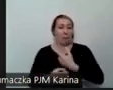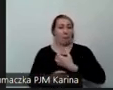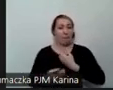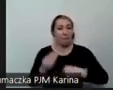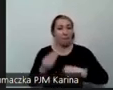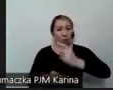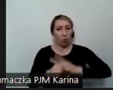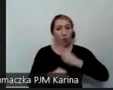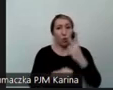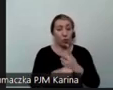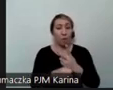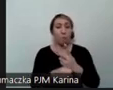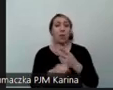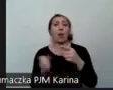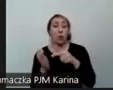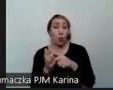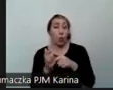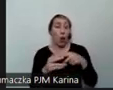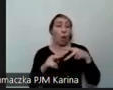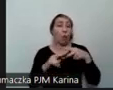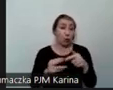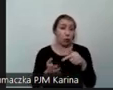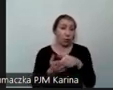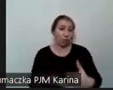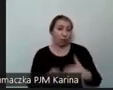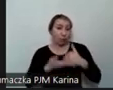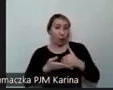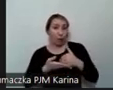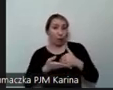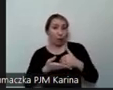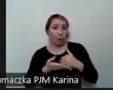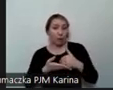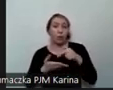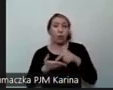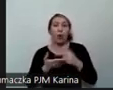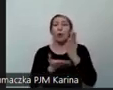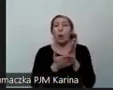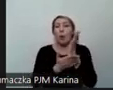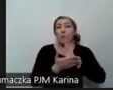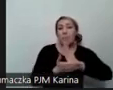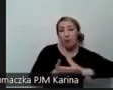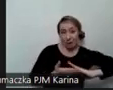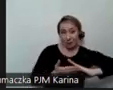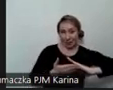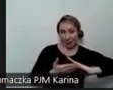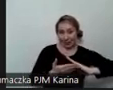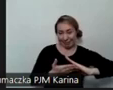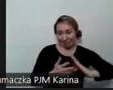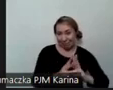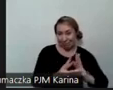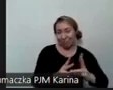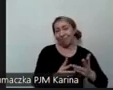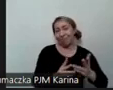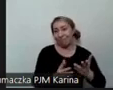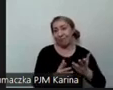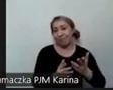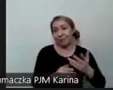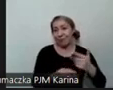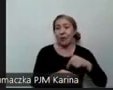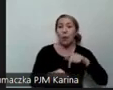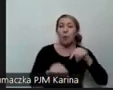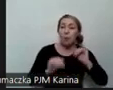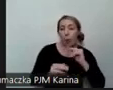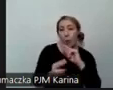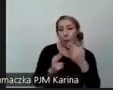narzędzie odpowiadać może na to pytanie. Oczywiście jest to jakiś zakres określony, w jakim możemy odpowiedzieć